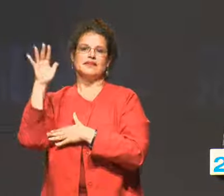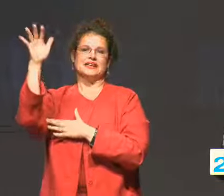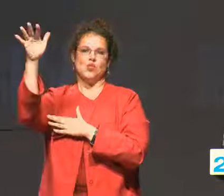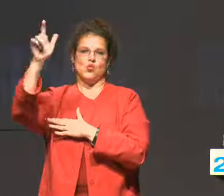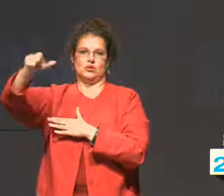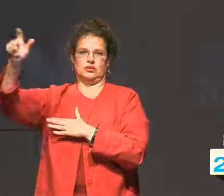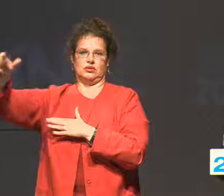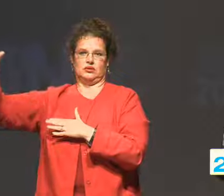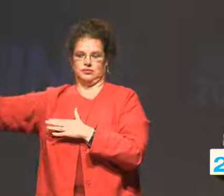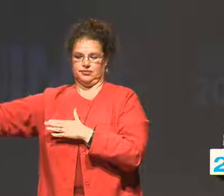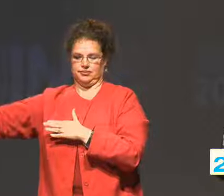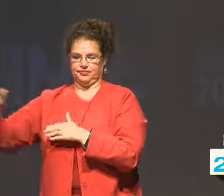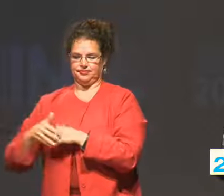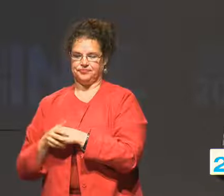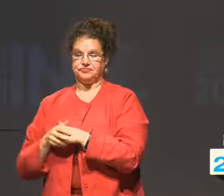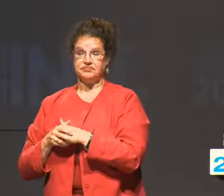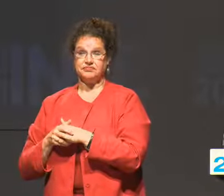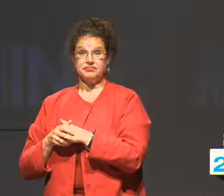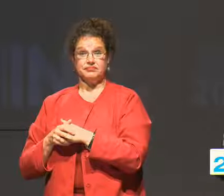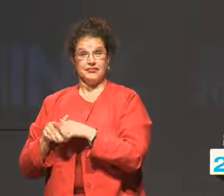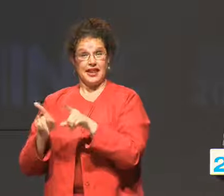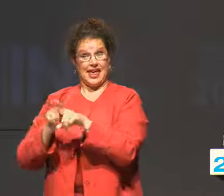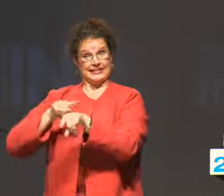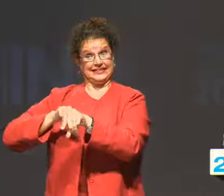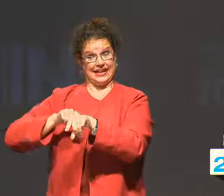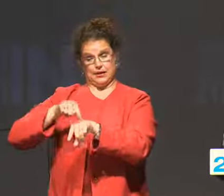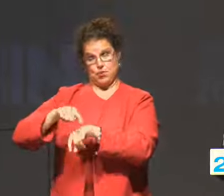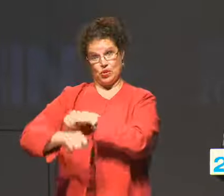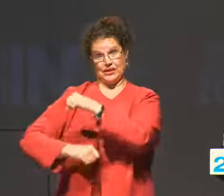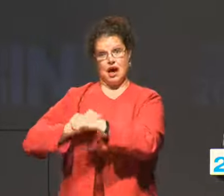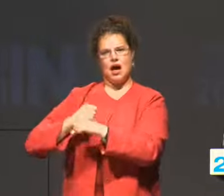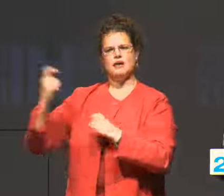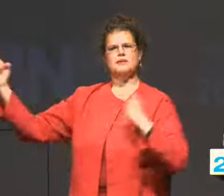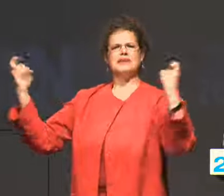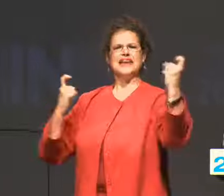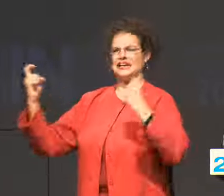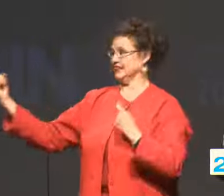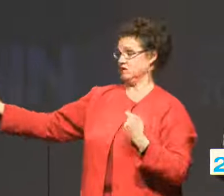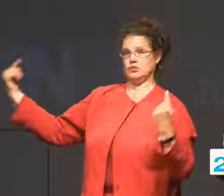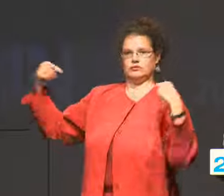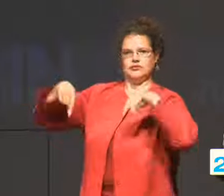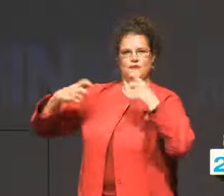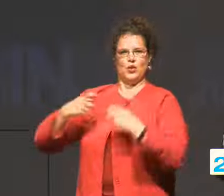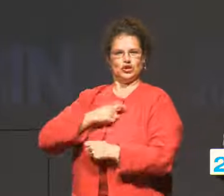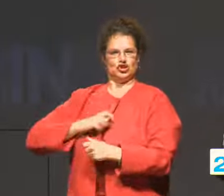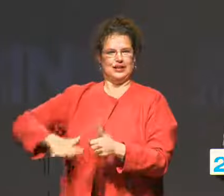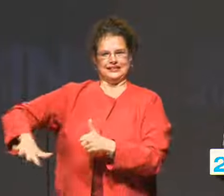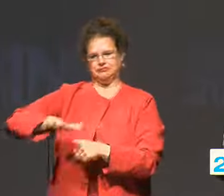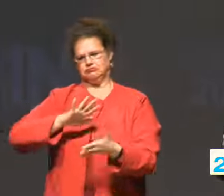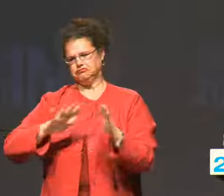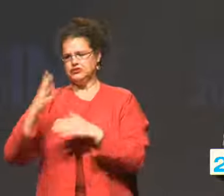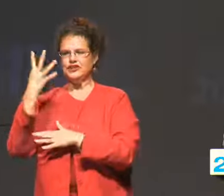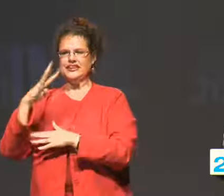erwarten bis 2060, dass wir 12 Millionen Menschen hier in der Schweiz leben. Das heißt, pro